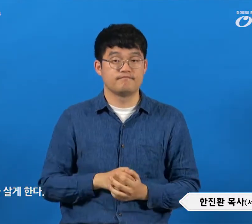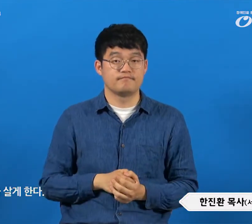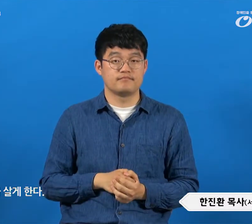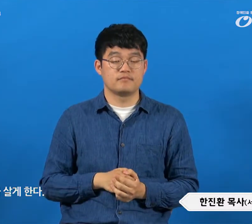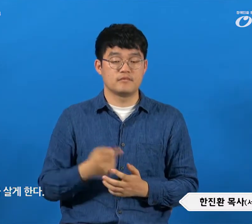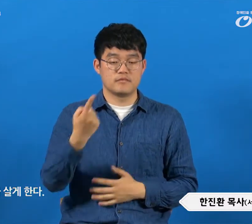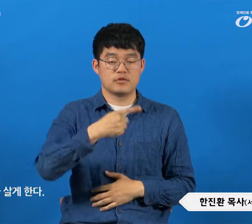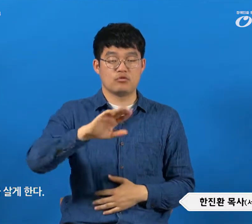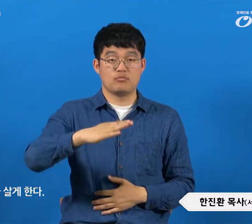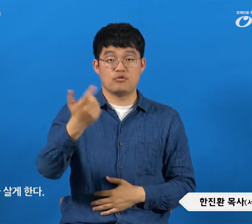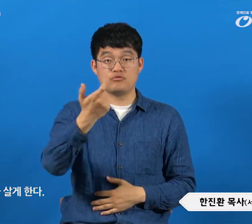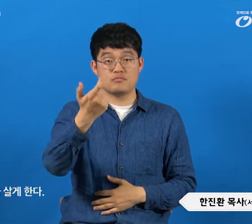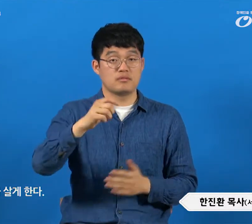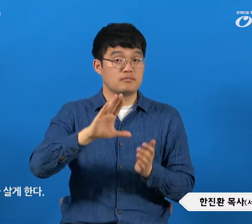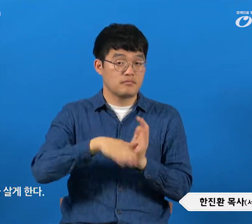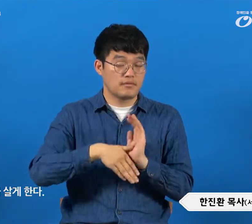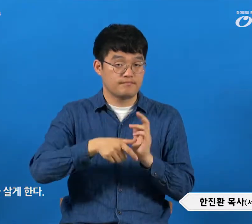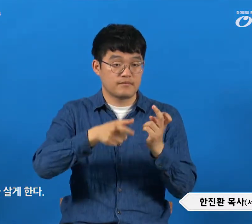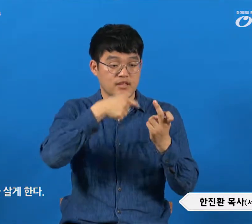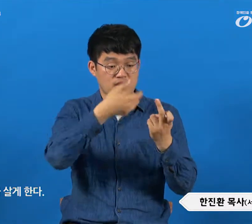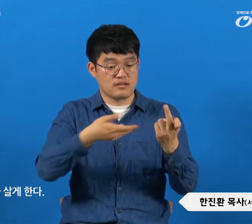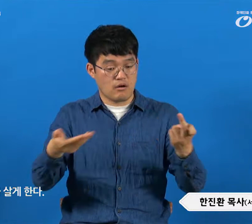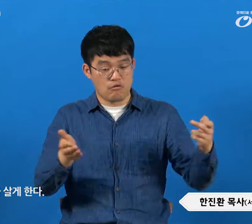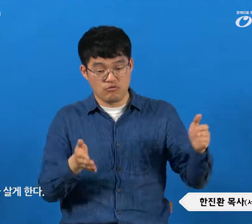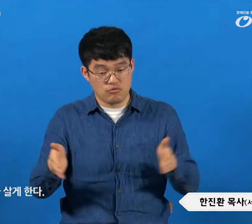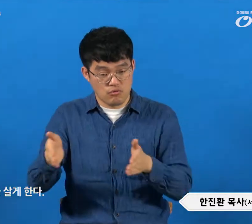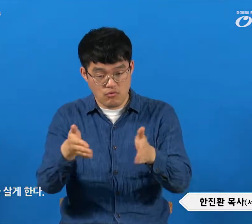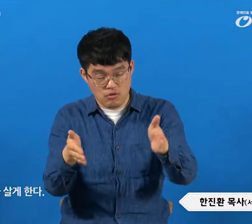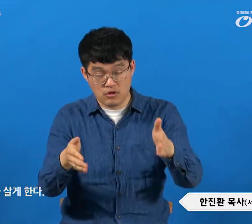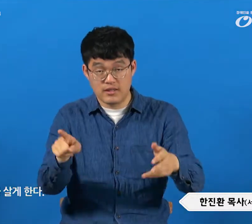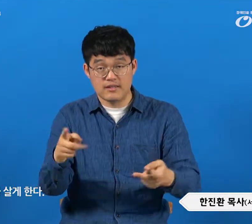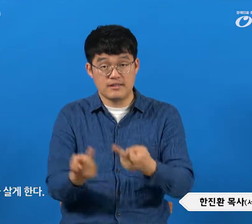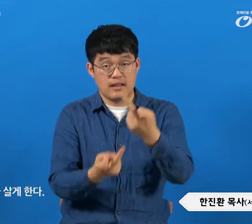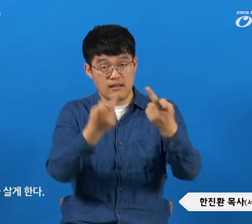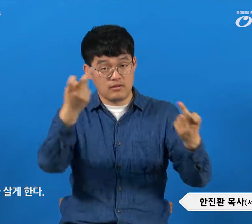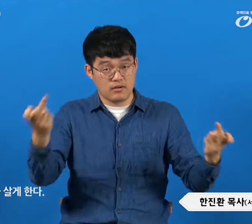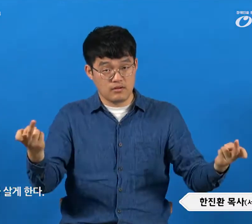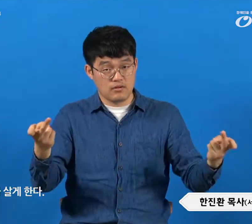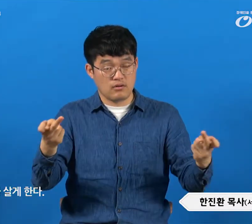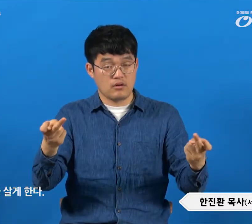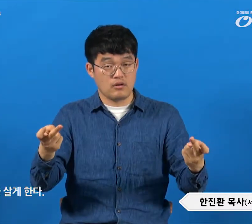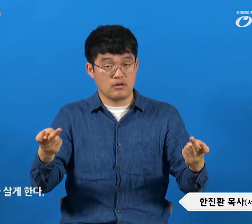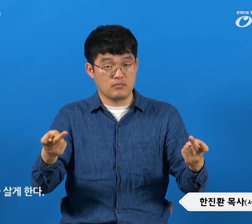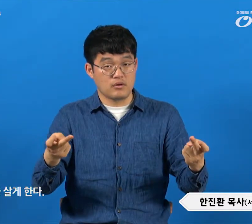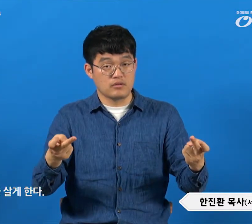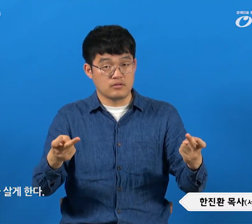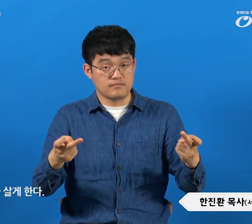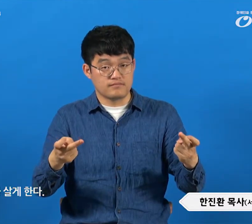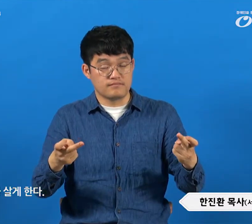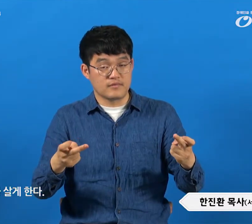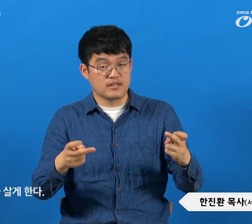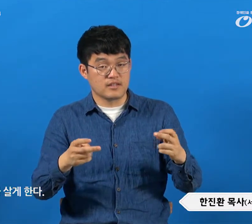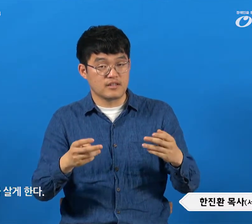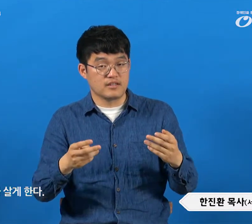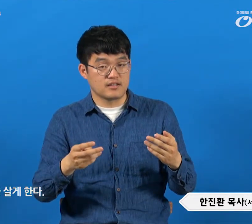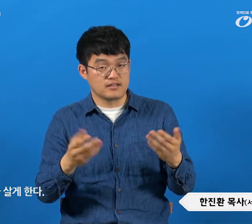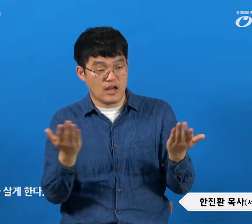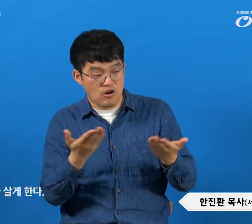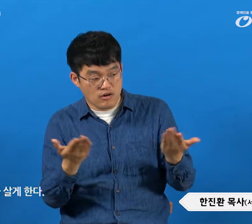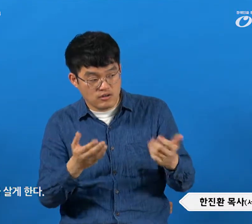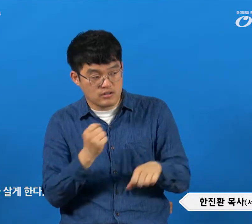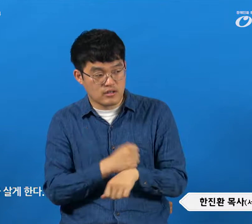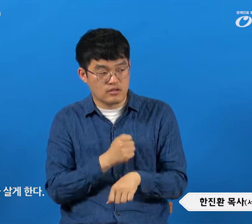60년대 강원도 어느 산골에서 사역을 하는 선교사님 부부가 있었습니다. 하루는 이 산골을,